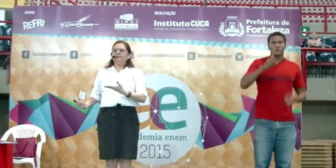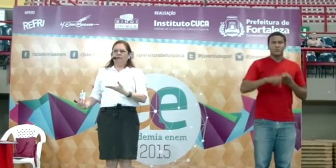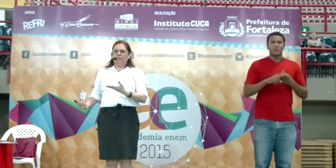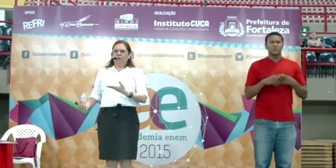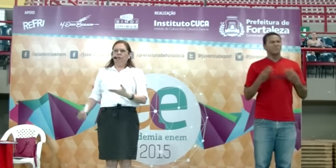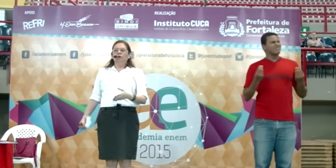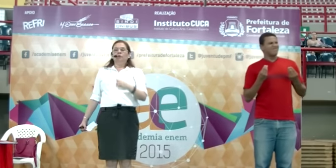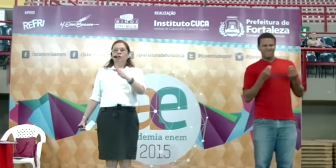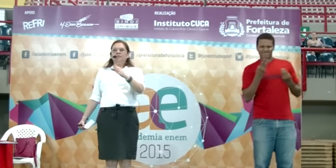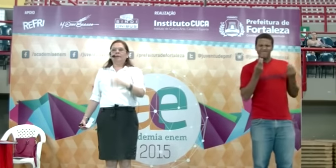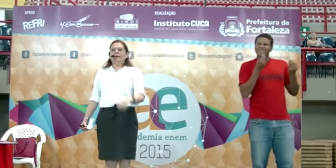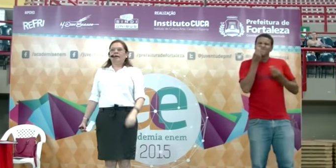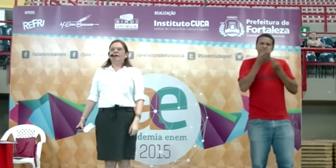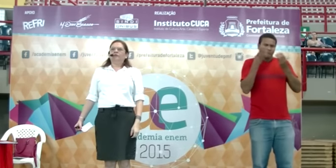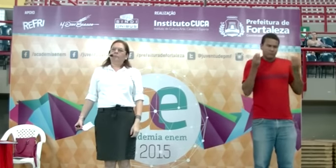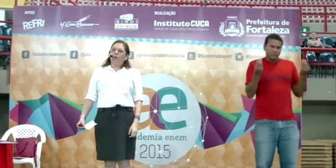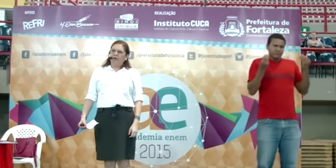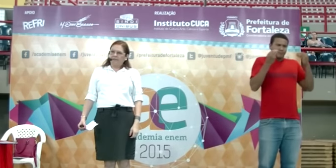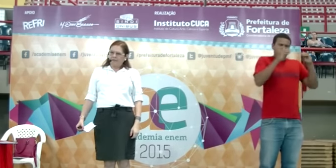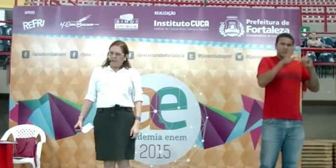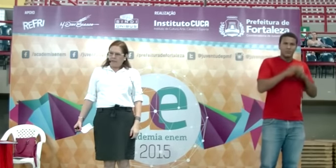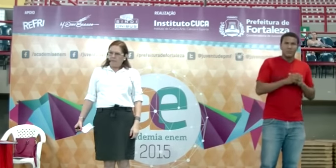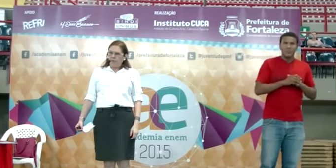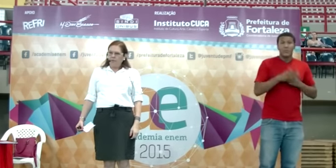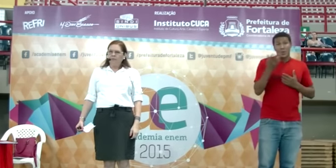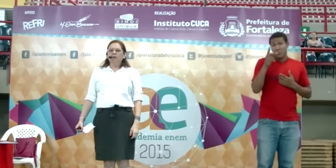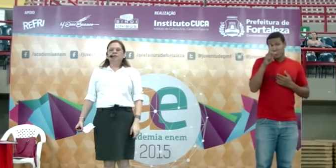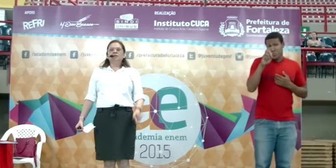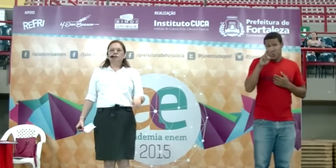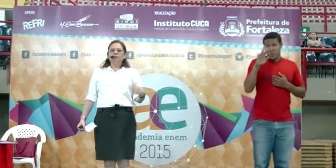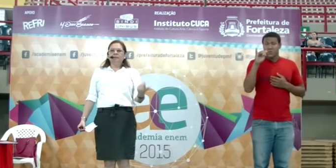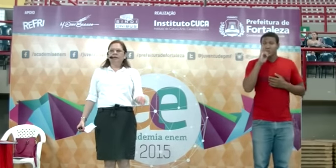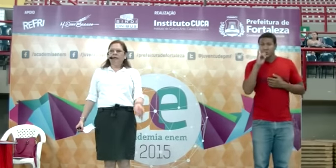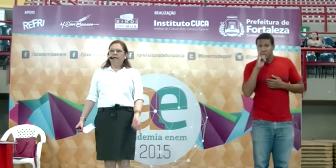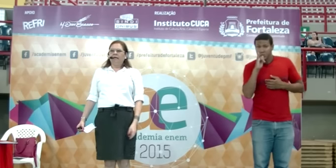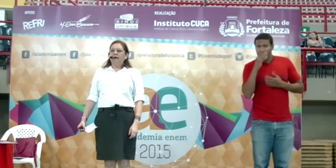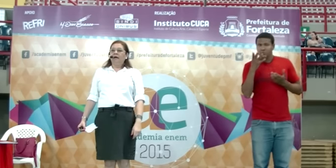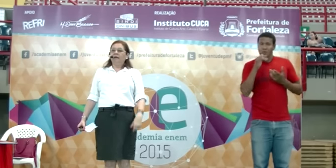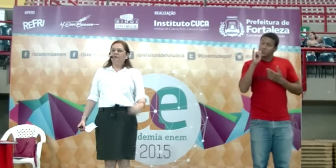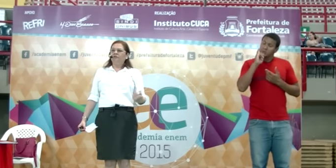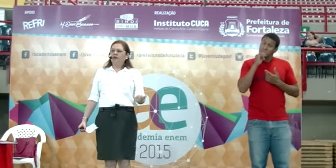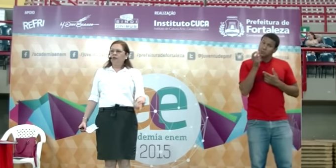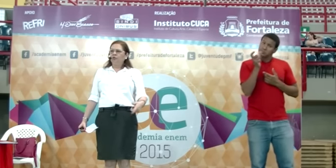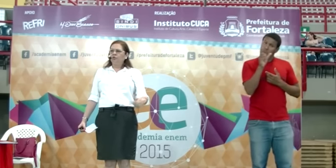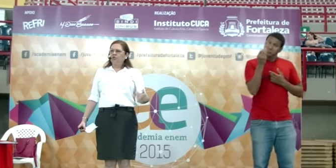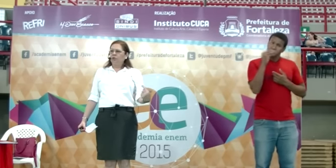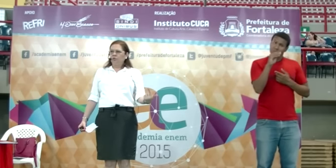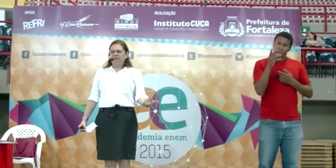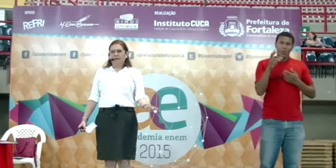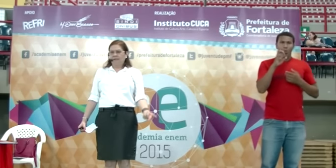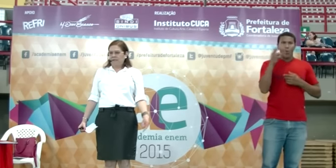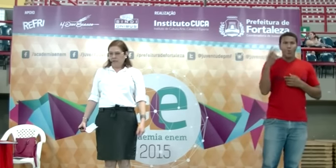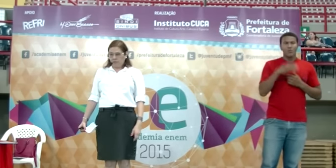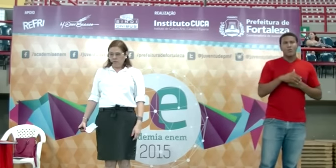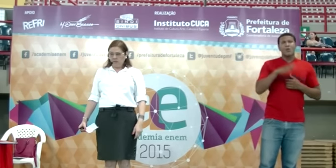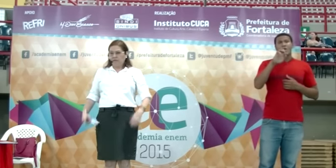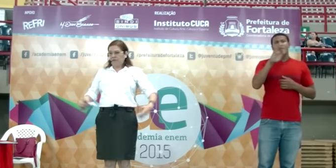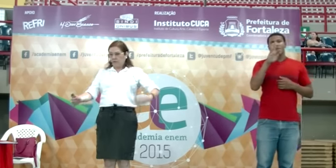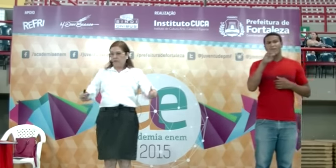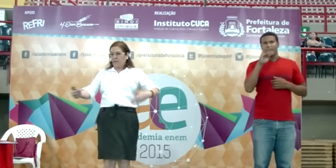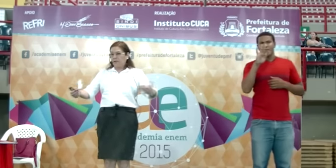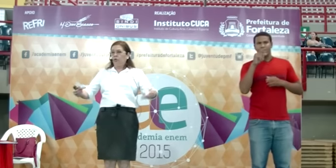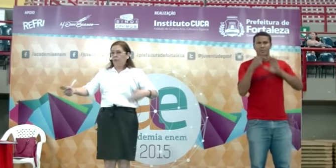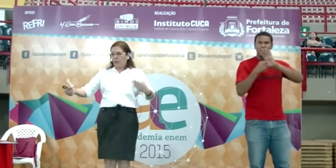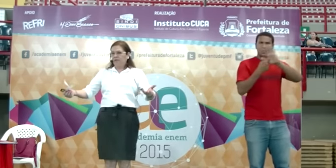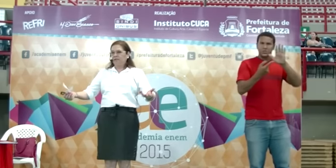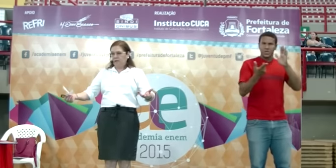introduzo um exemplo? Use a palavra por exemplo. Segunda maneira, a efeito de ilustração. Se